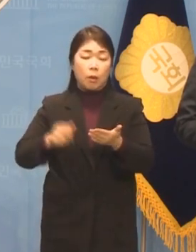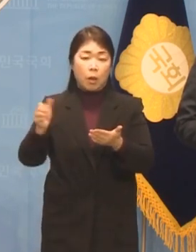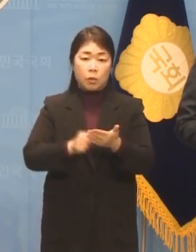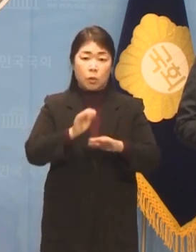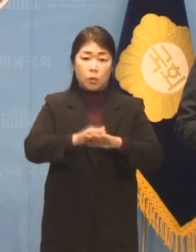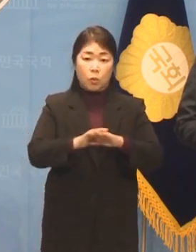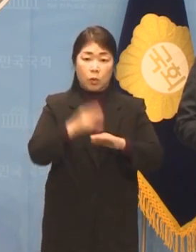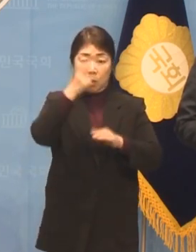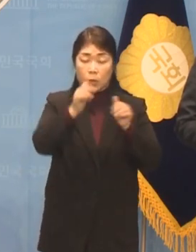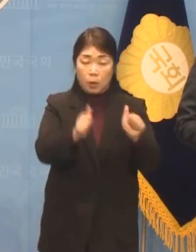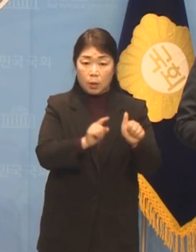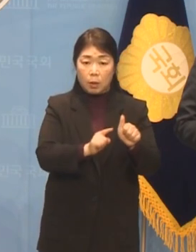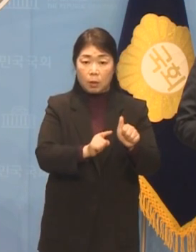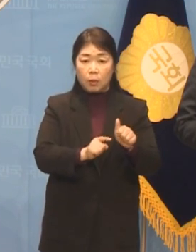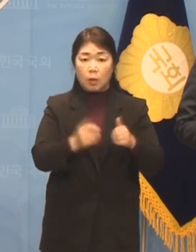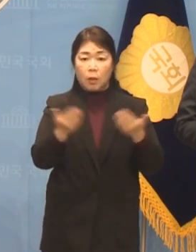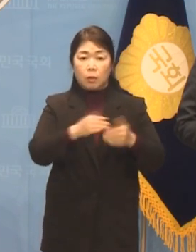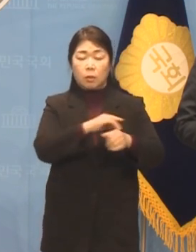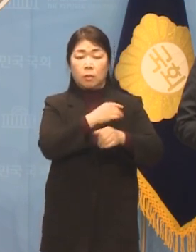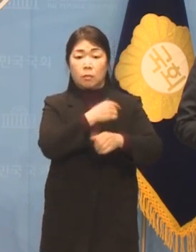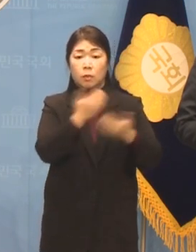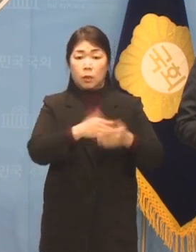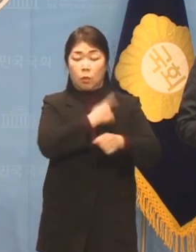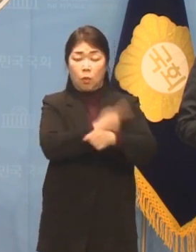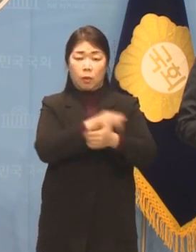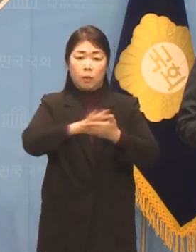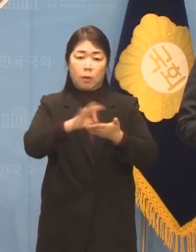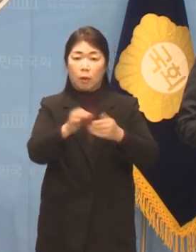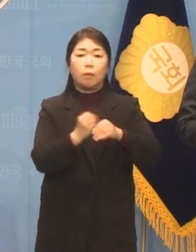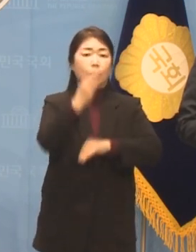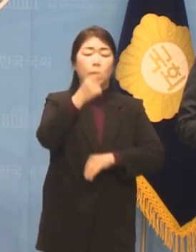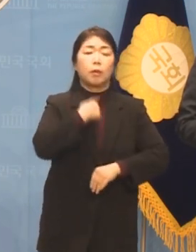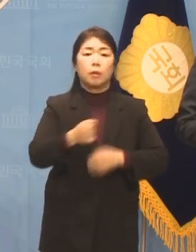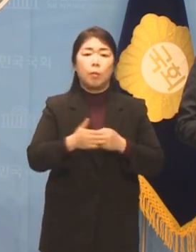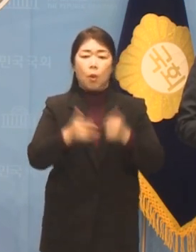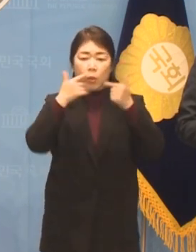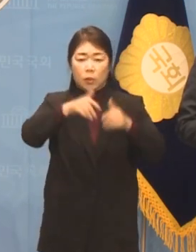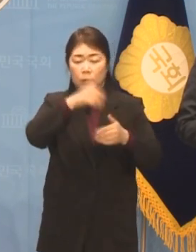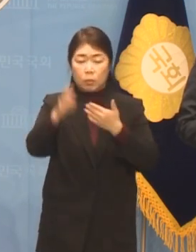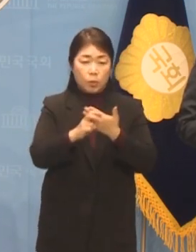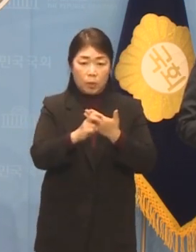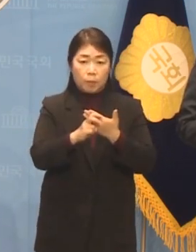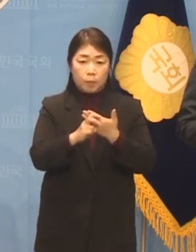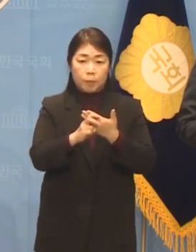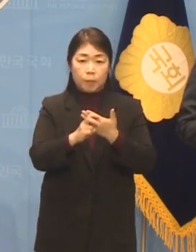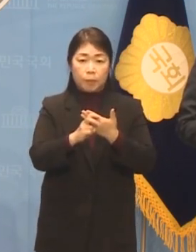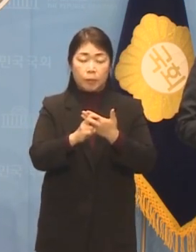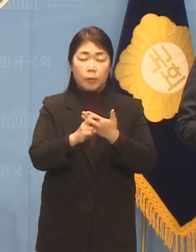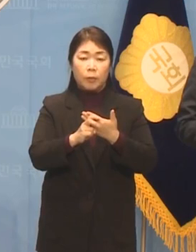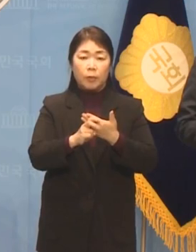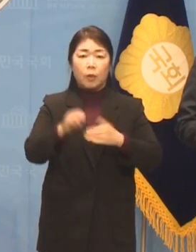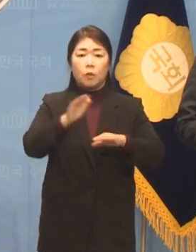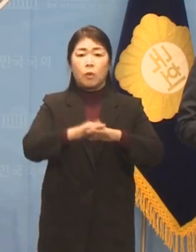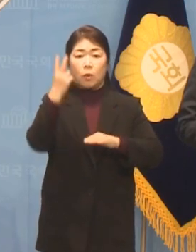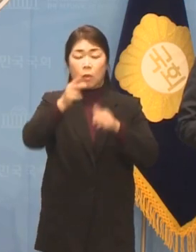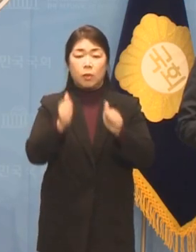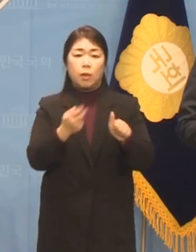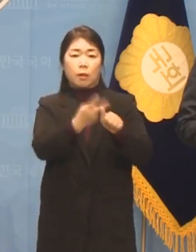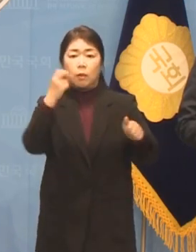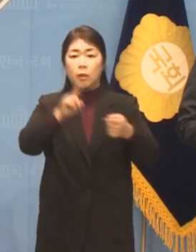의무를 훼손했다는 사실이 명확하게 밝혀졌습니다. 헌법재판소는 손 검사 탄핵에 대해